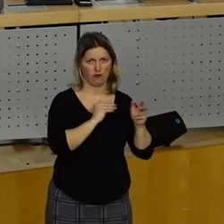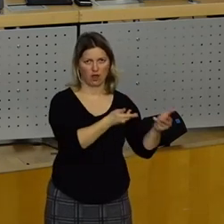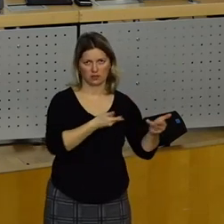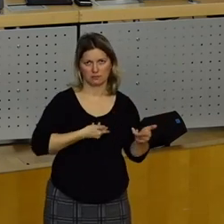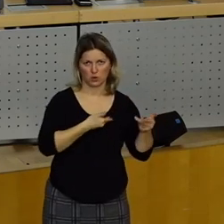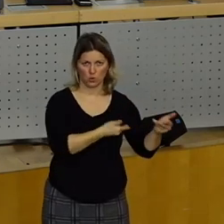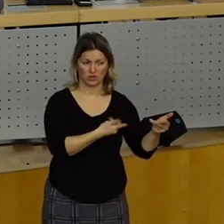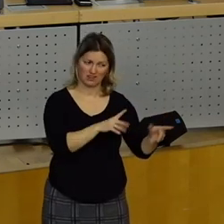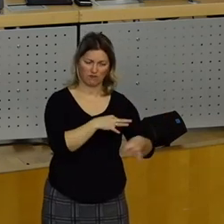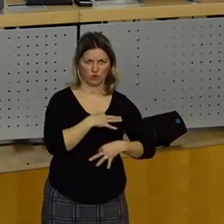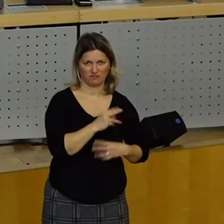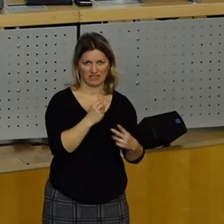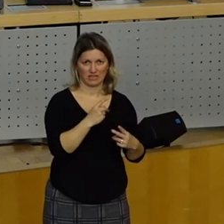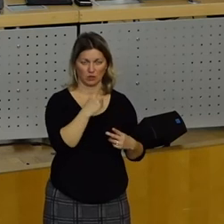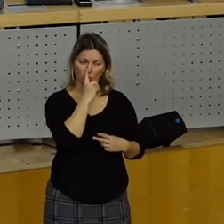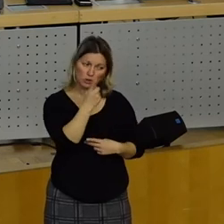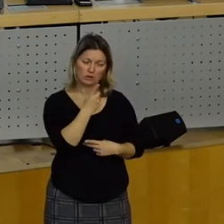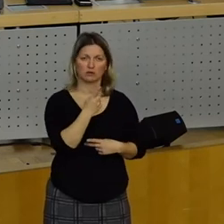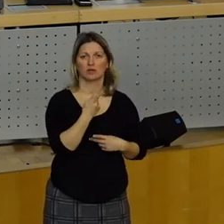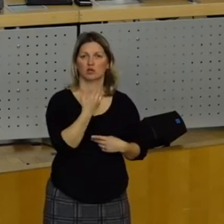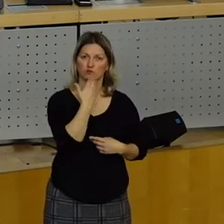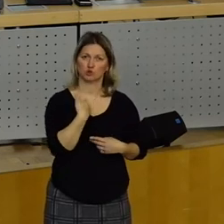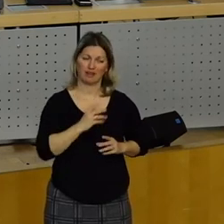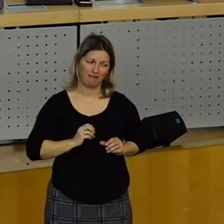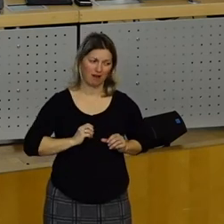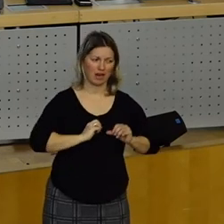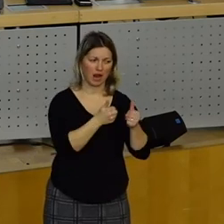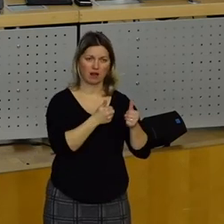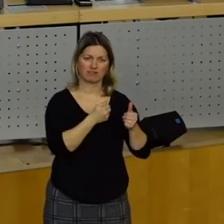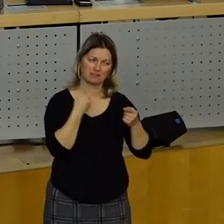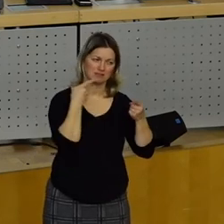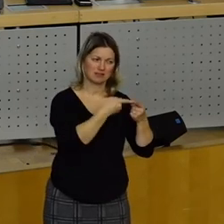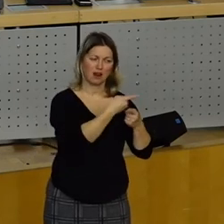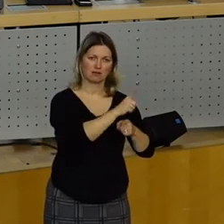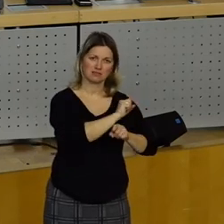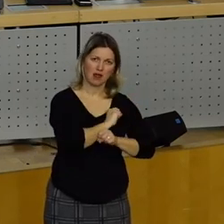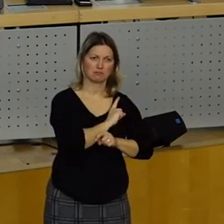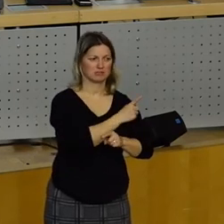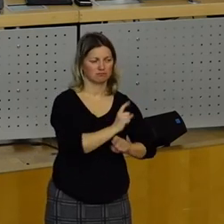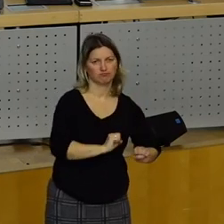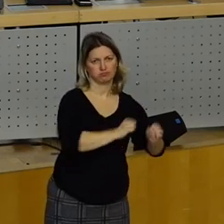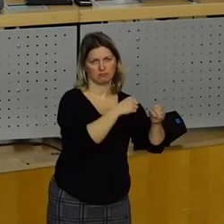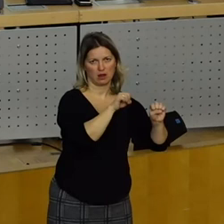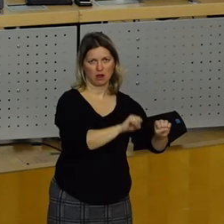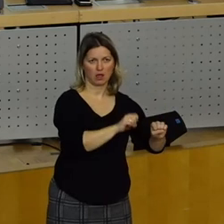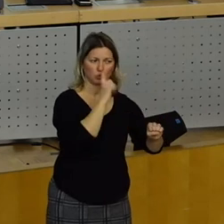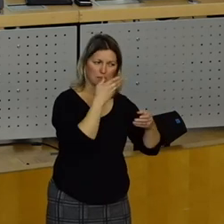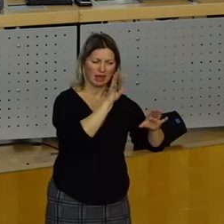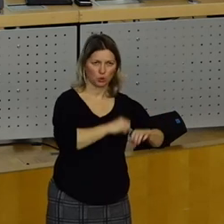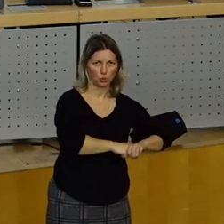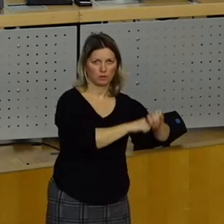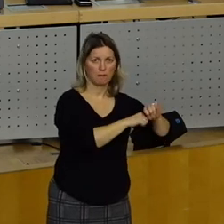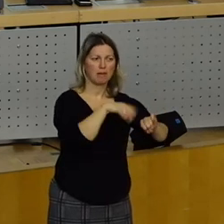wir hilfe zur selbsthilfe ermöglichen unterstützen die aber eher im sinne von